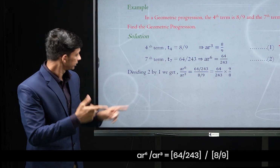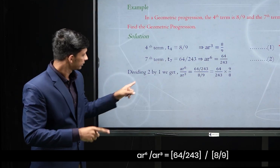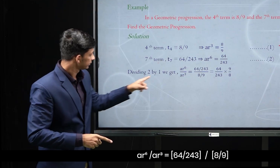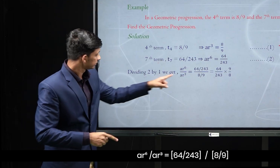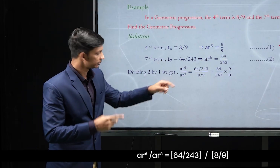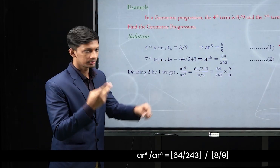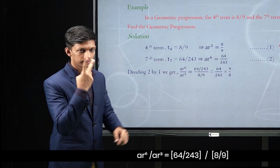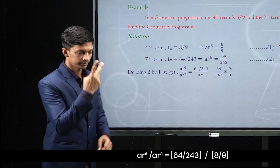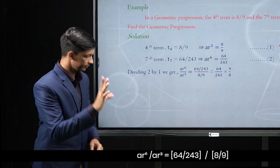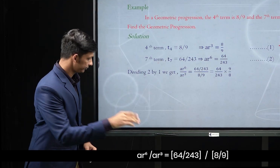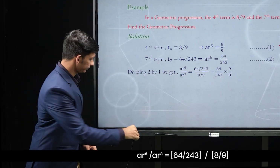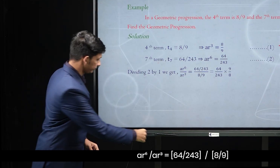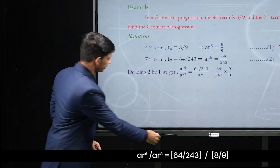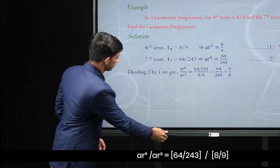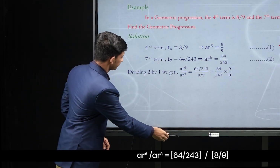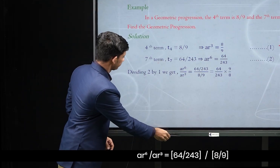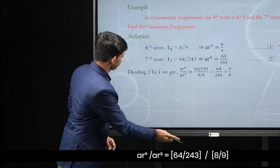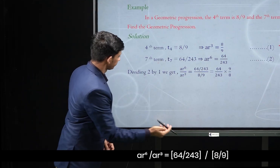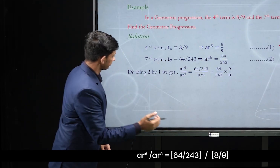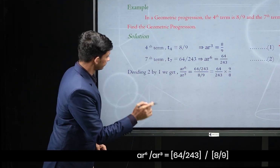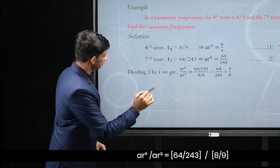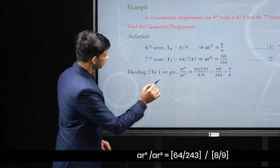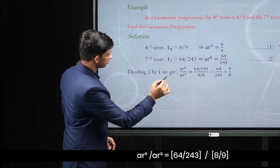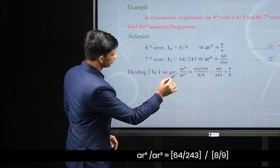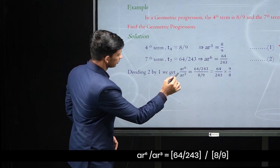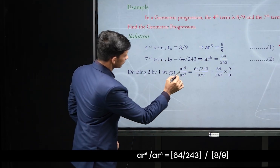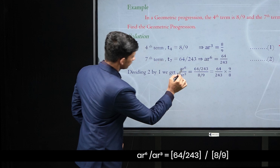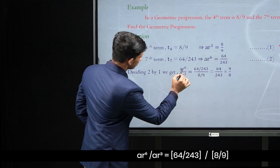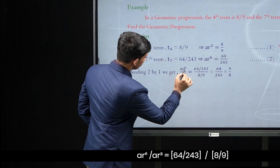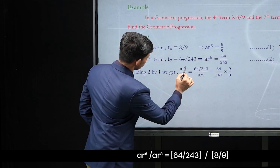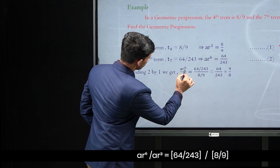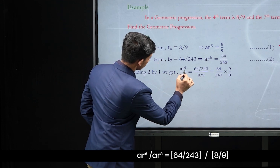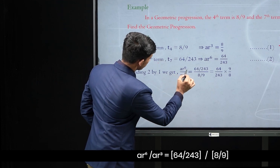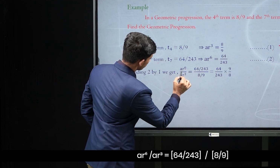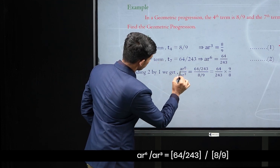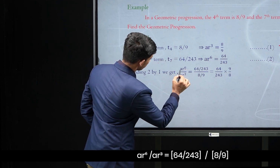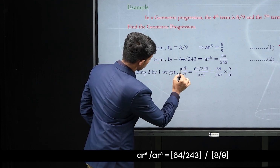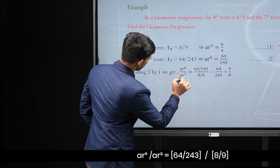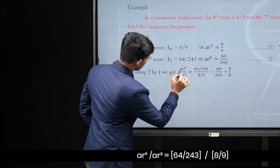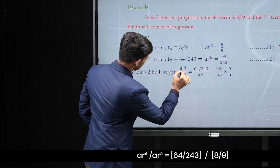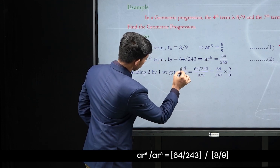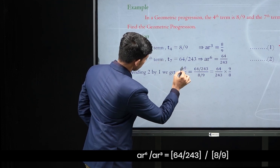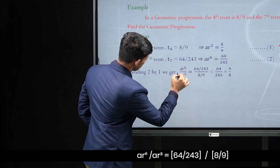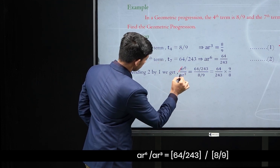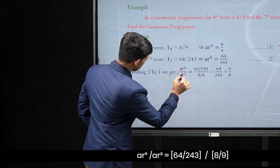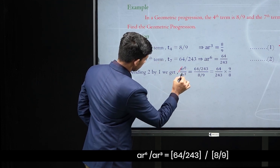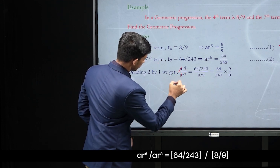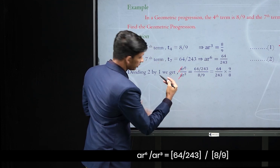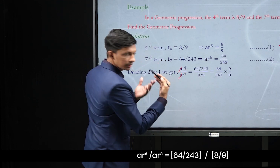3 ஈடு 64 கீழ் 243 கீழ் 8 கீழ் 9.